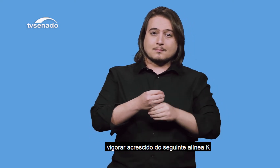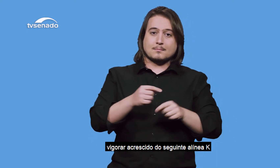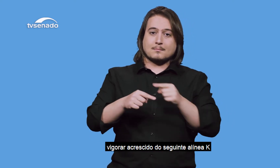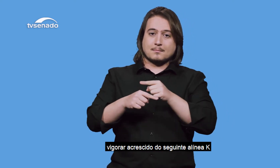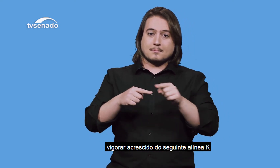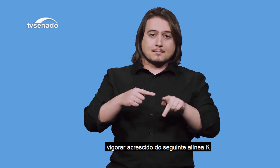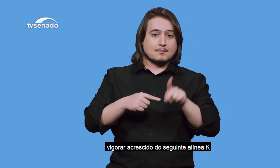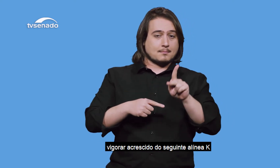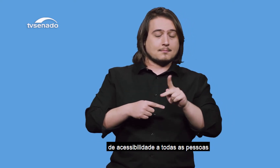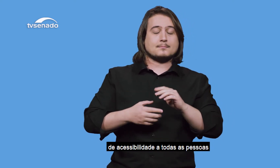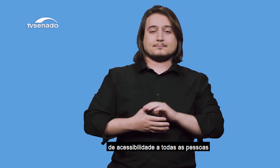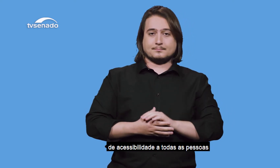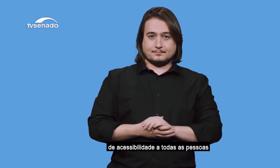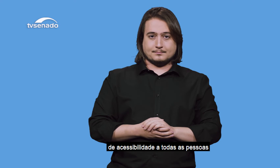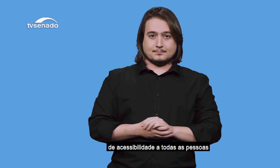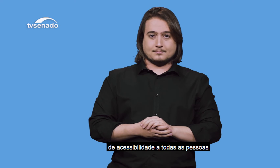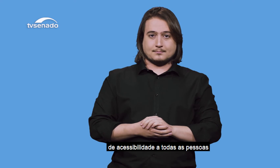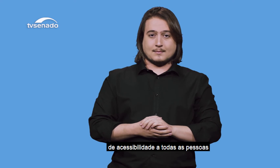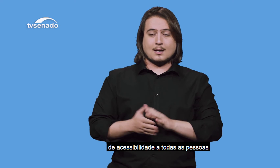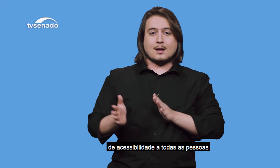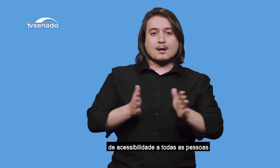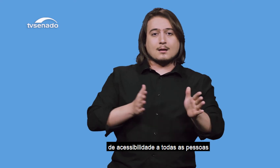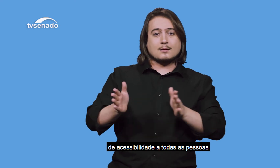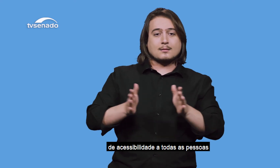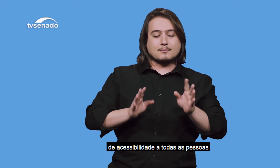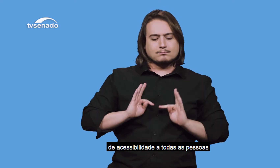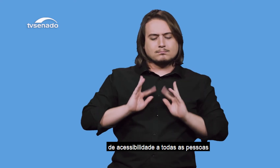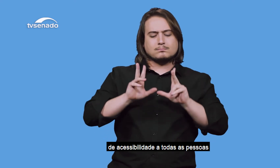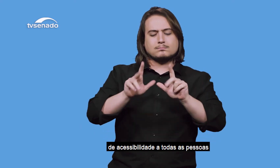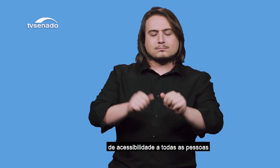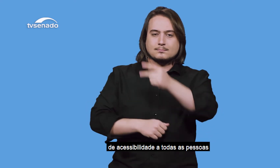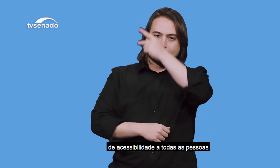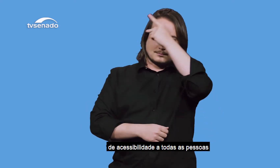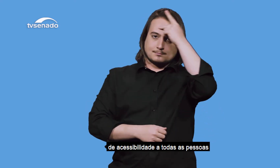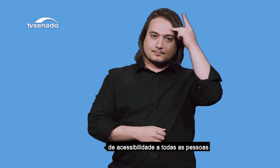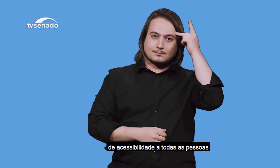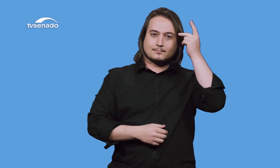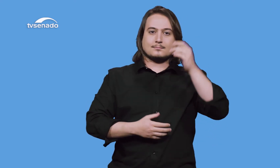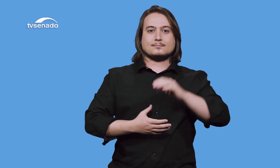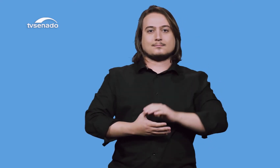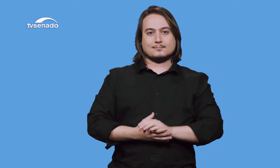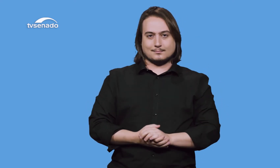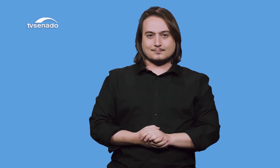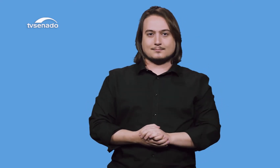alínea k de acessibilidade a todas as pessoas